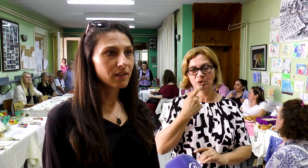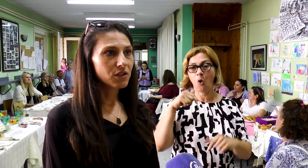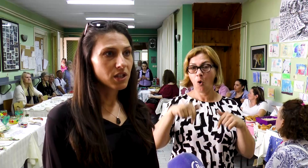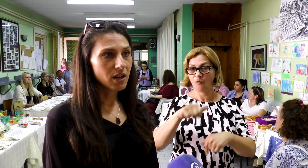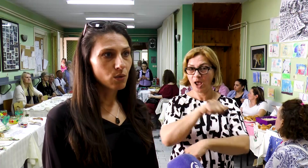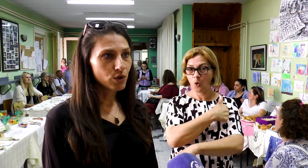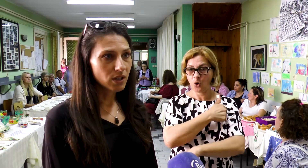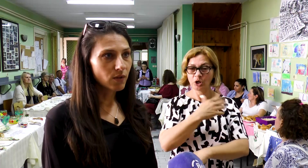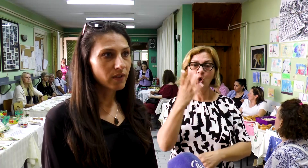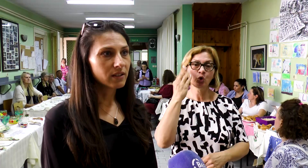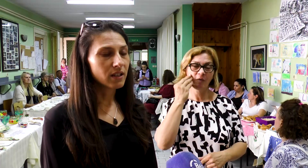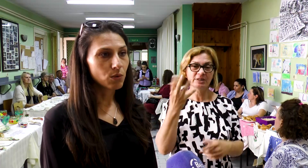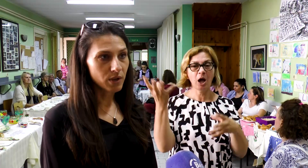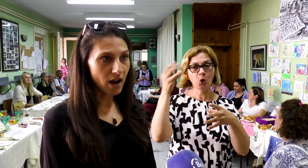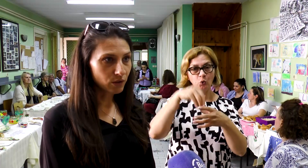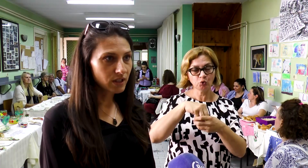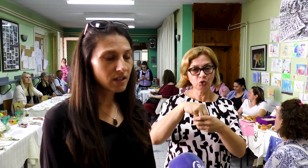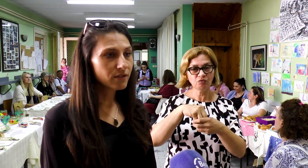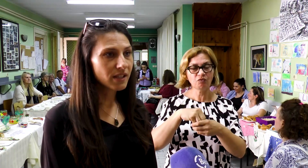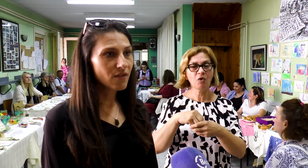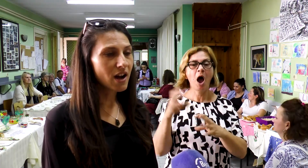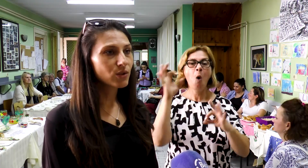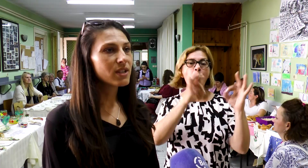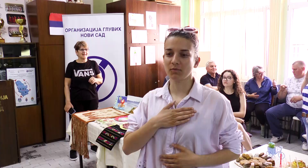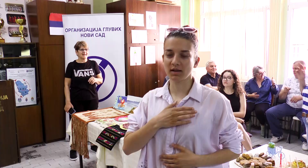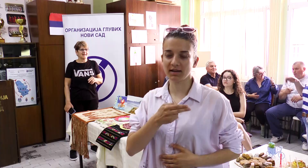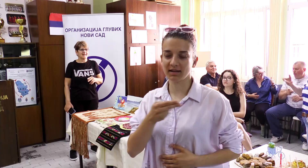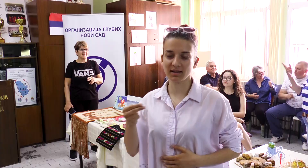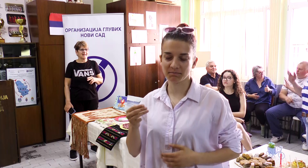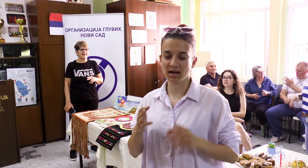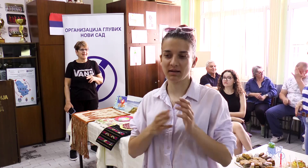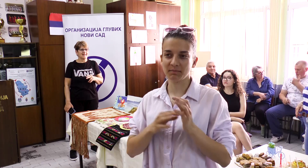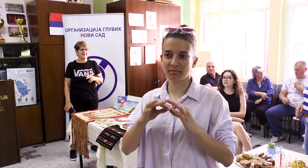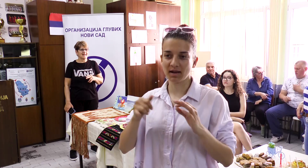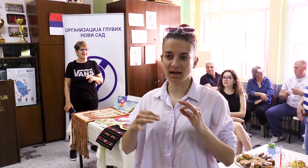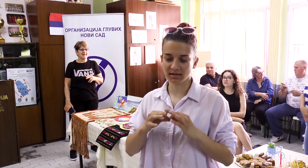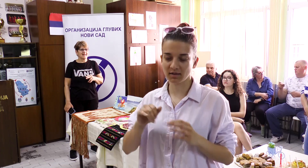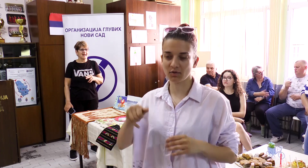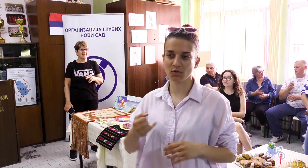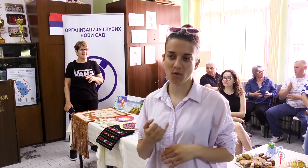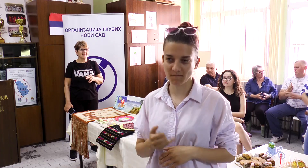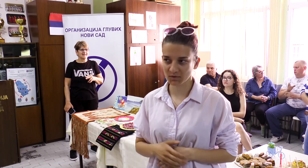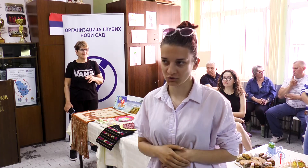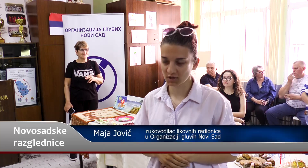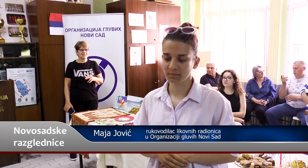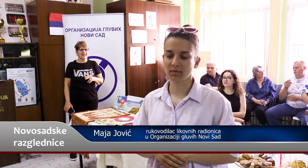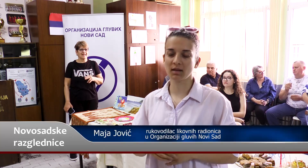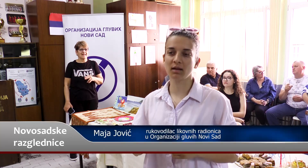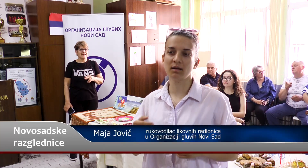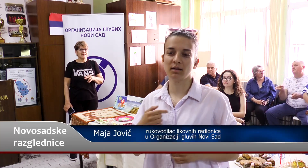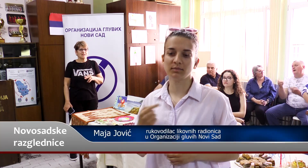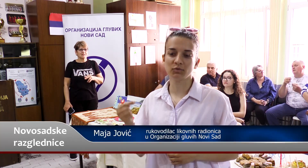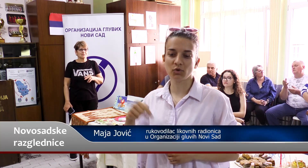Sad će učestvovati u Jagodini na festivalu. Moje ime je Maja